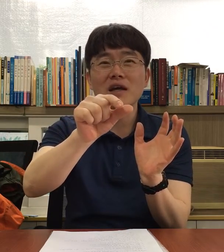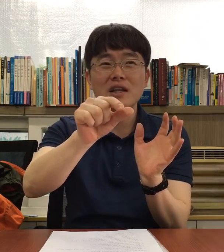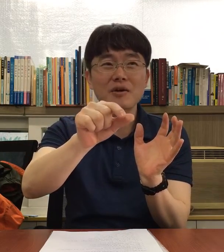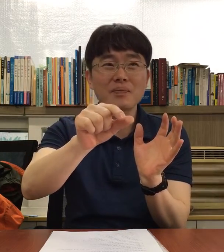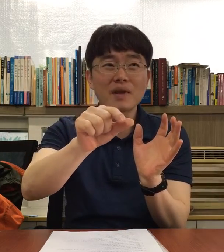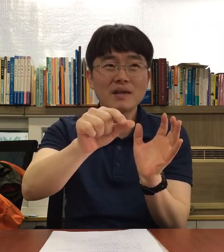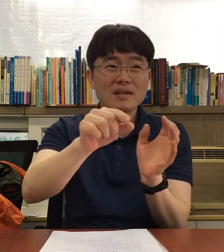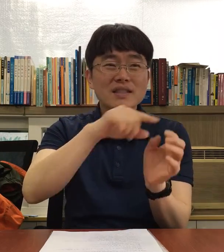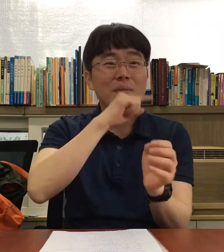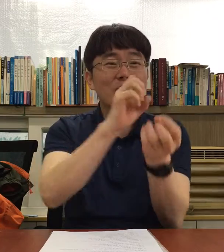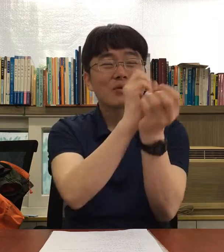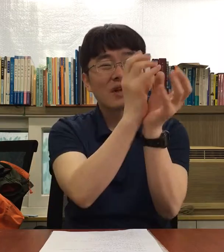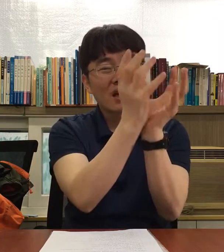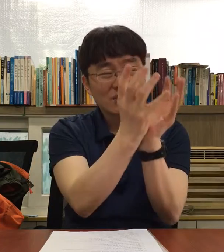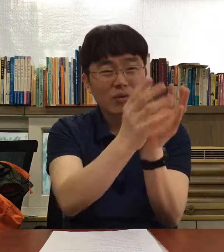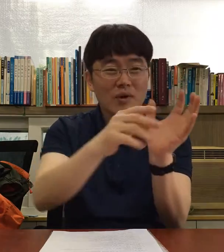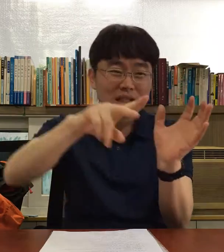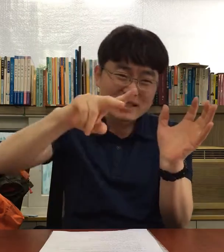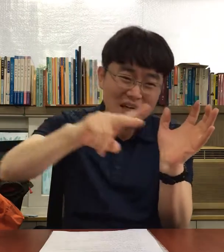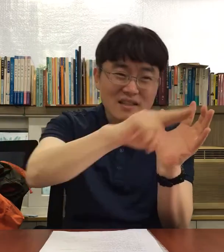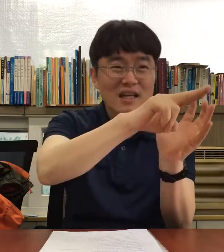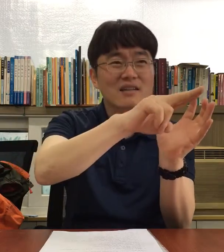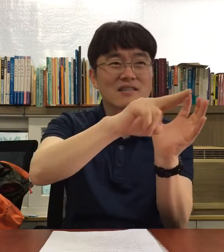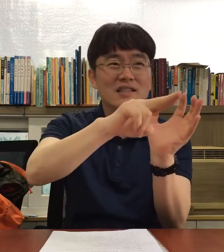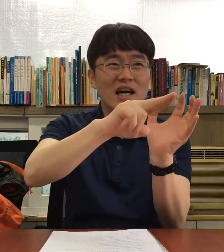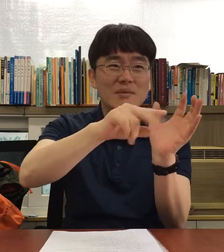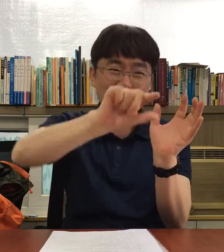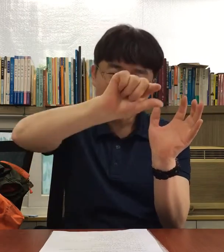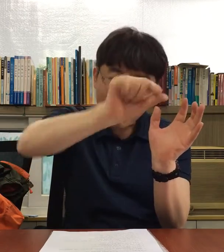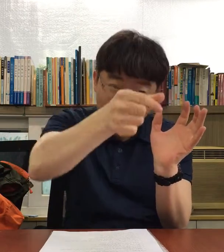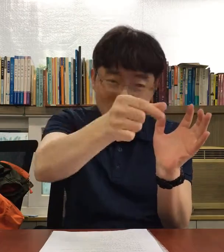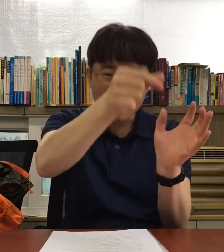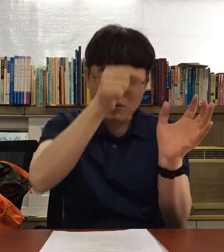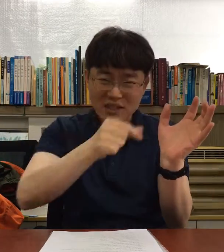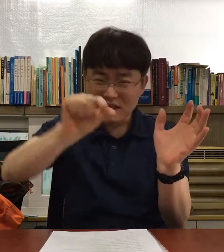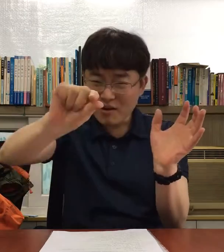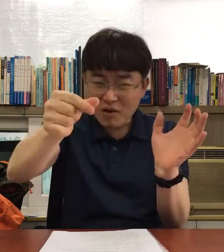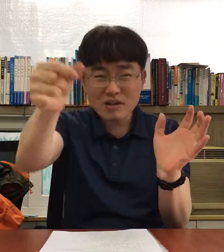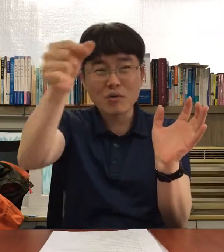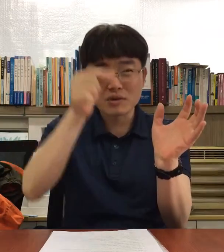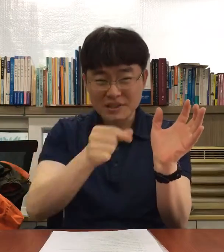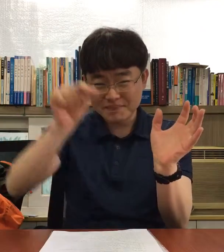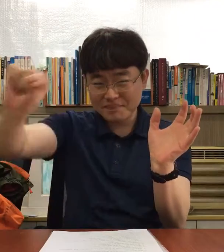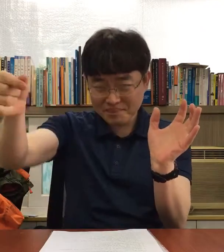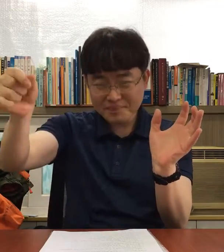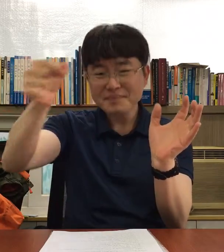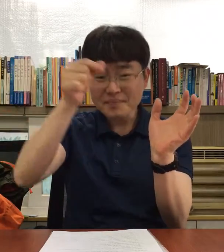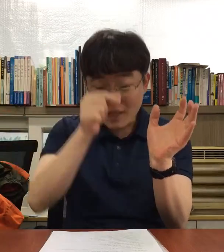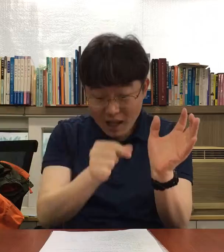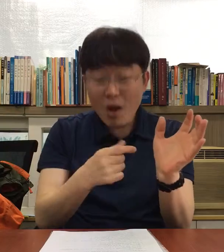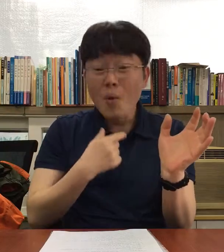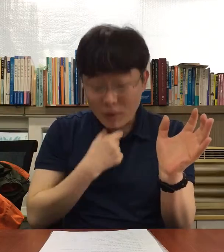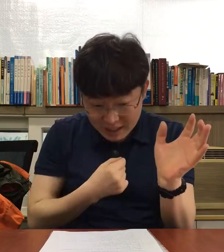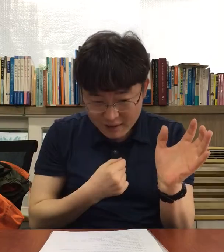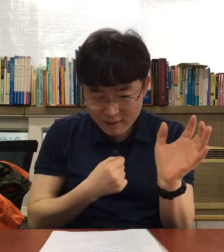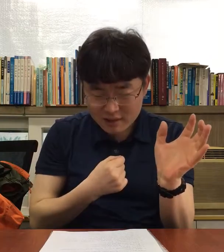한데요. 장미꽃을 해가지고 자르든지 아니면 꺾어서 갖고든지 원해?